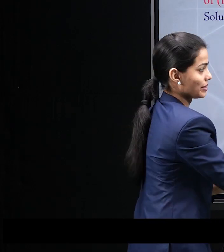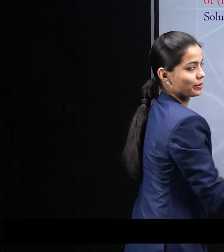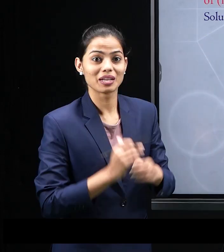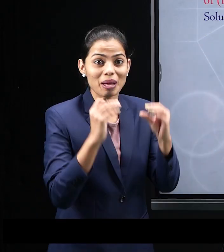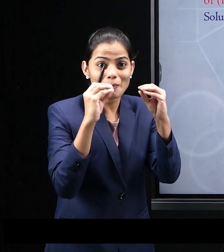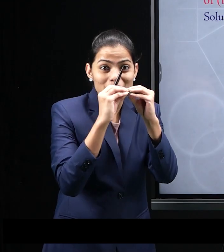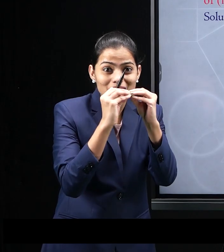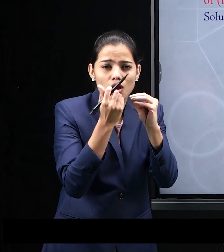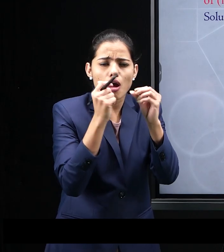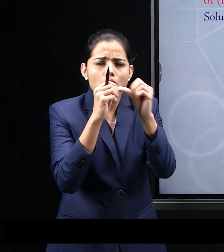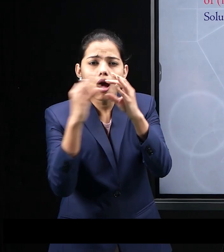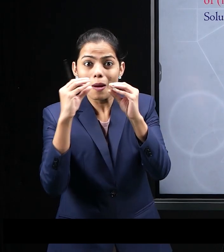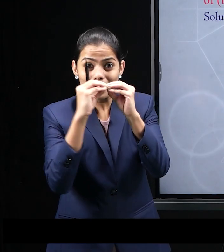B is equals to B, C, E, O.